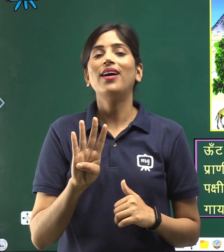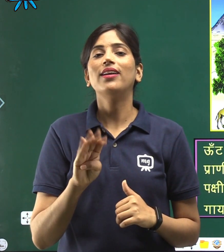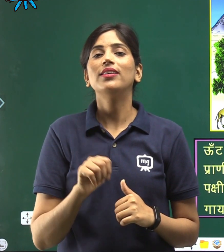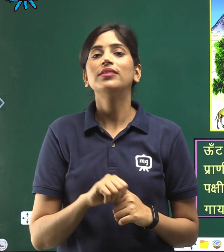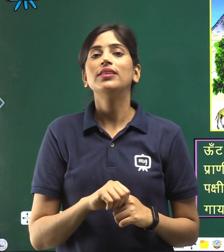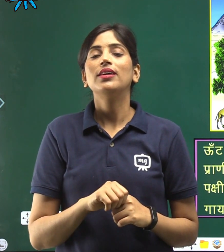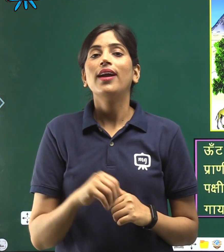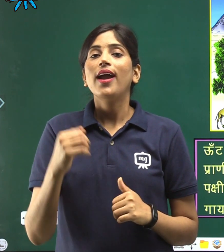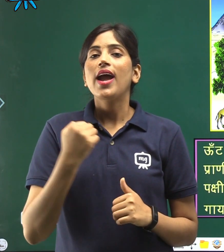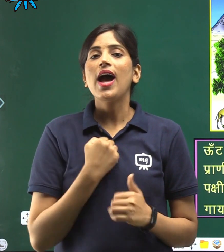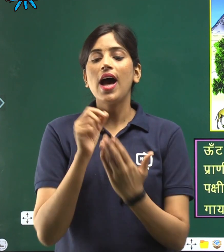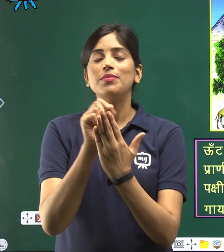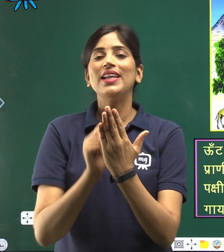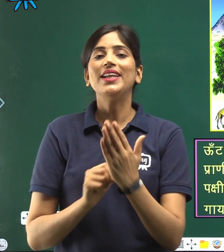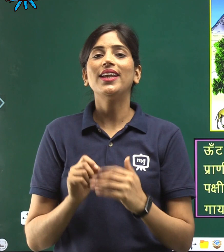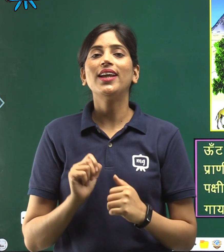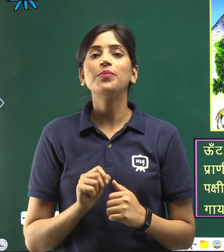4, हमने लिखे